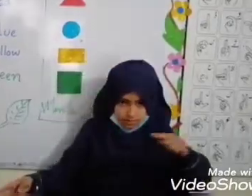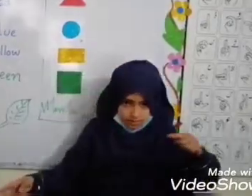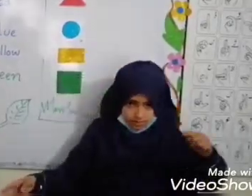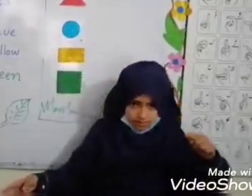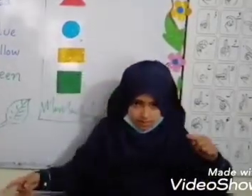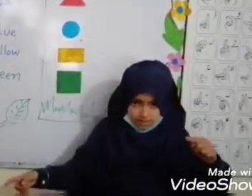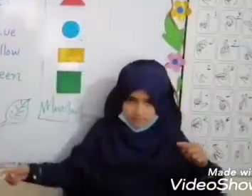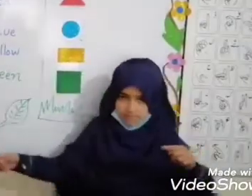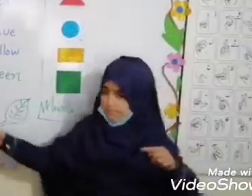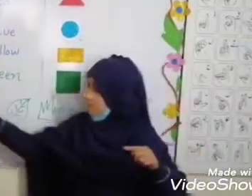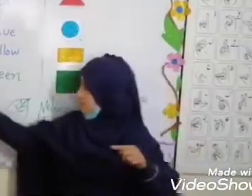इंग्लिश